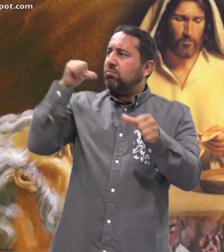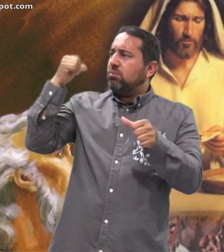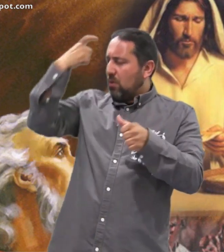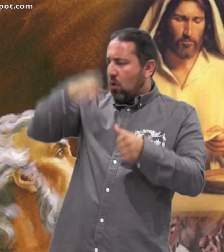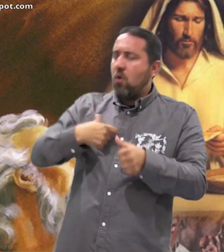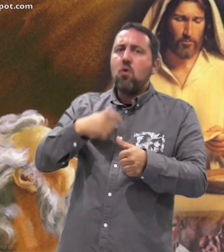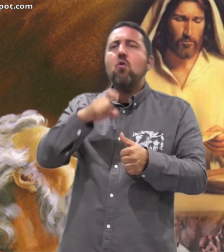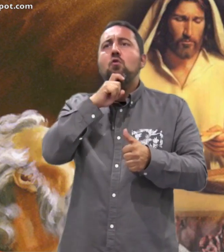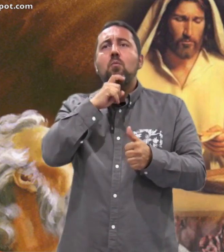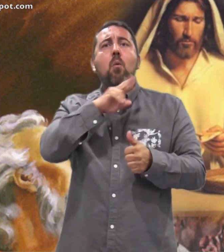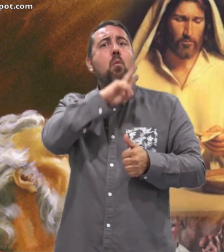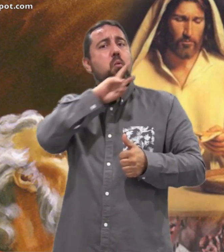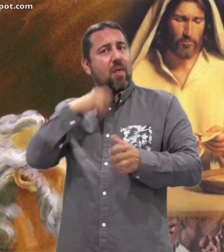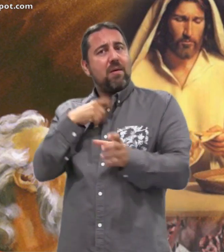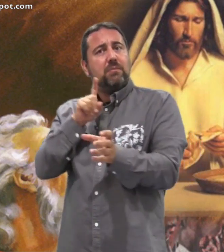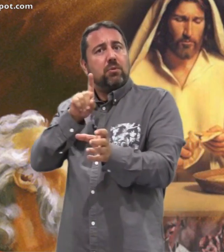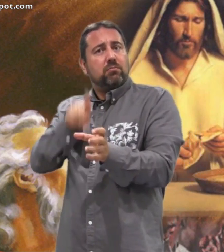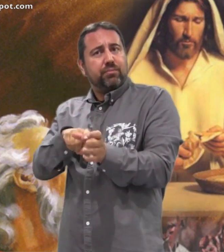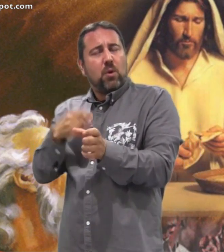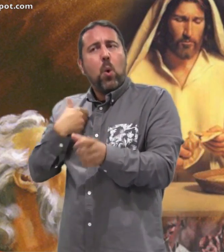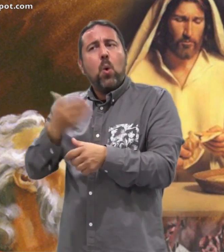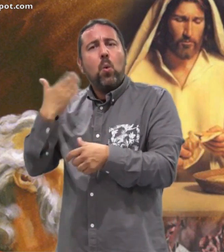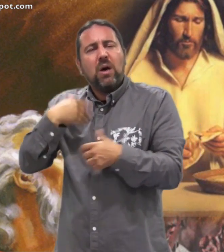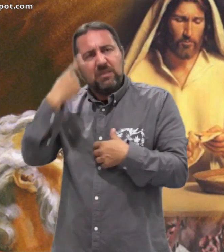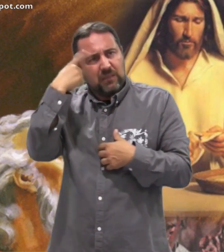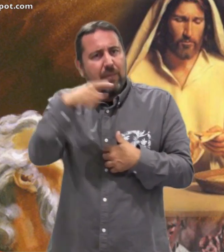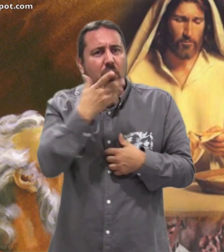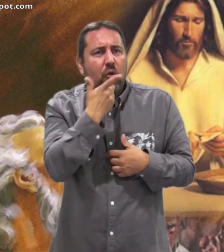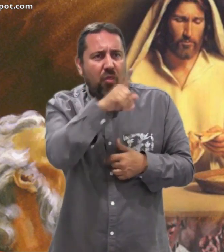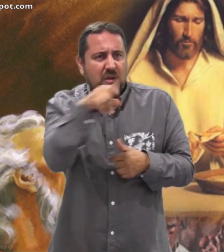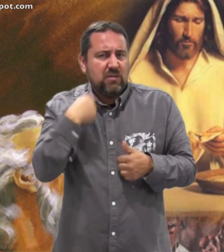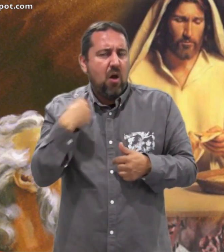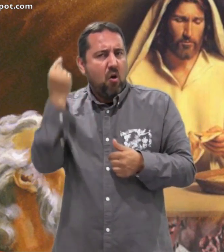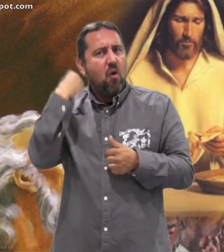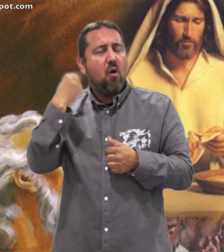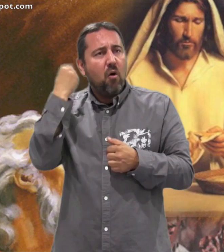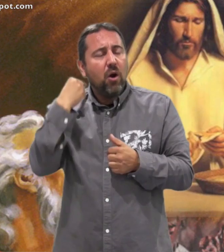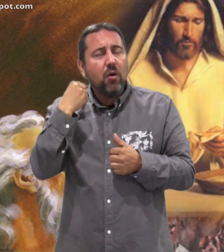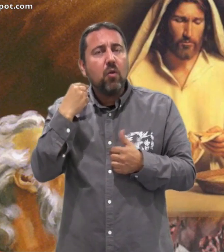Porque habéis oído hablar de mi pasada conducta en el judaísmo,